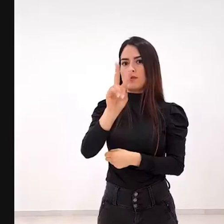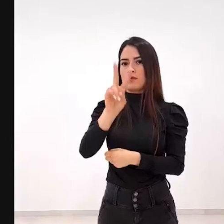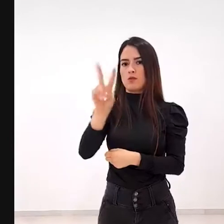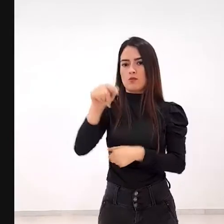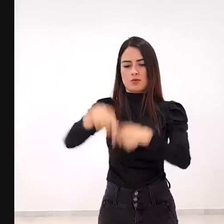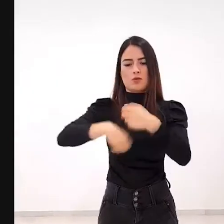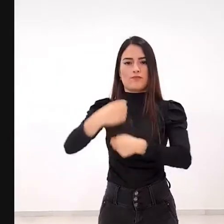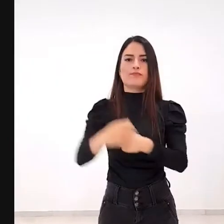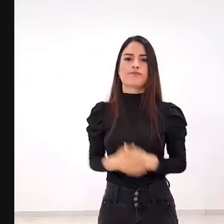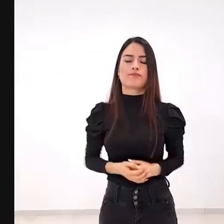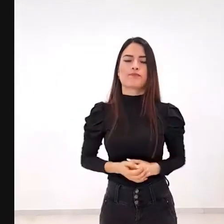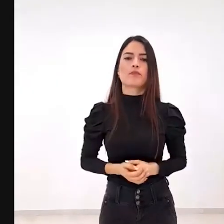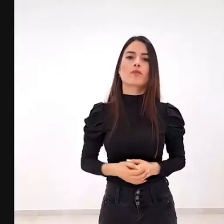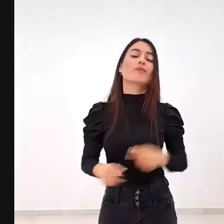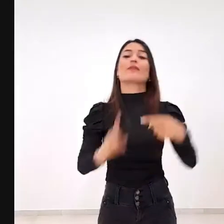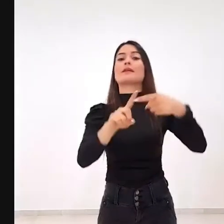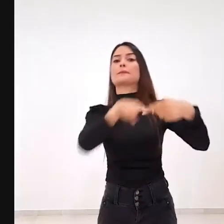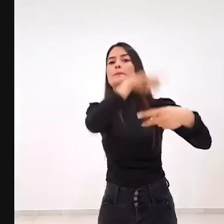y el mundo